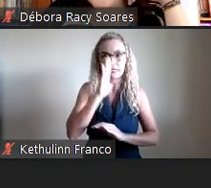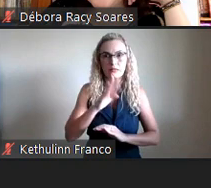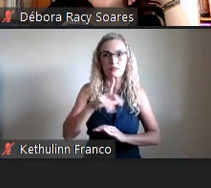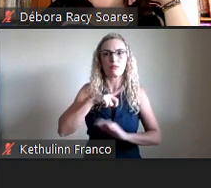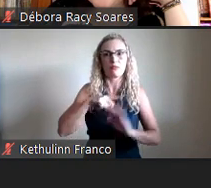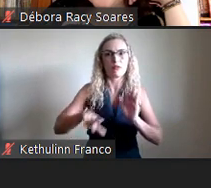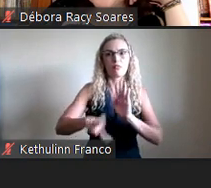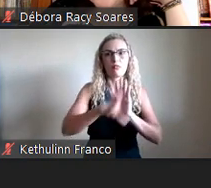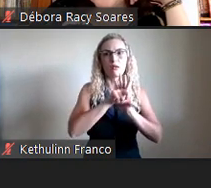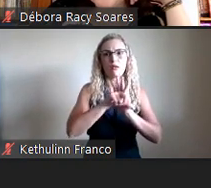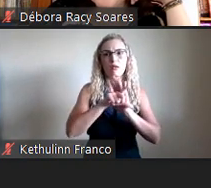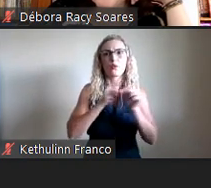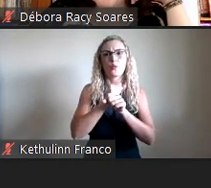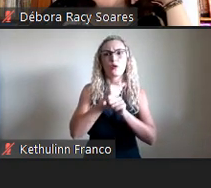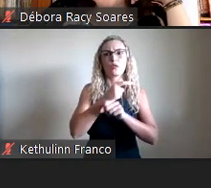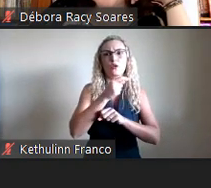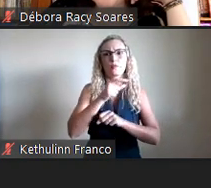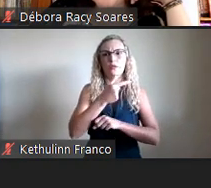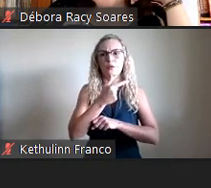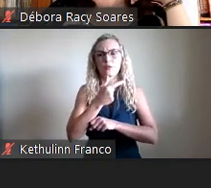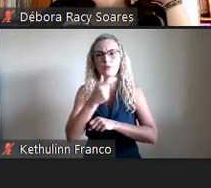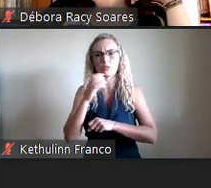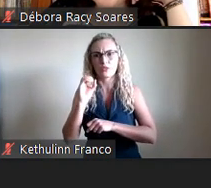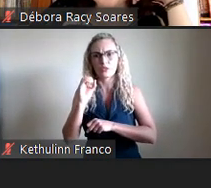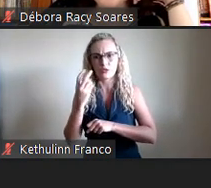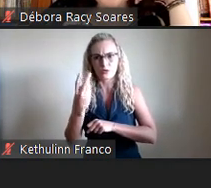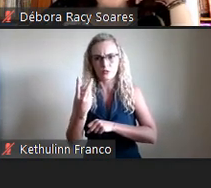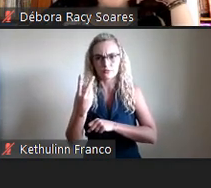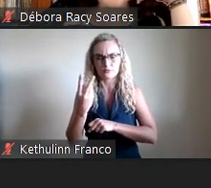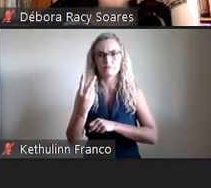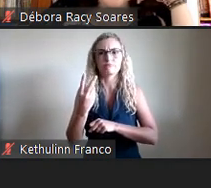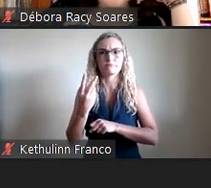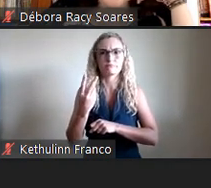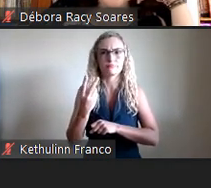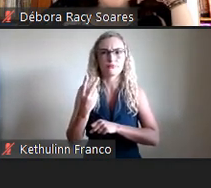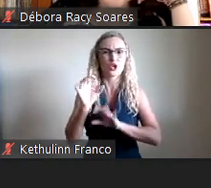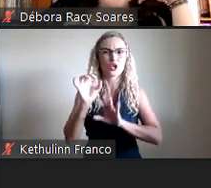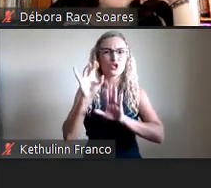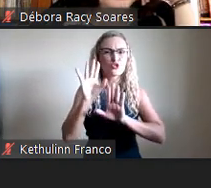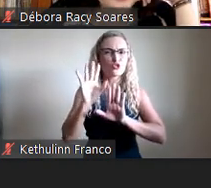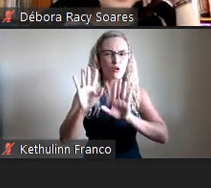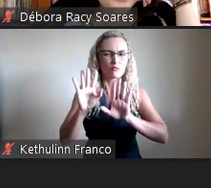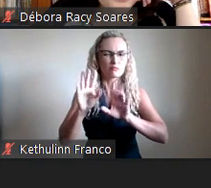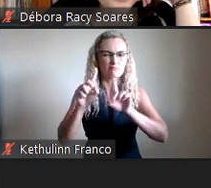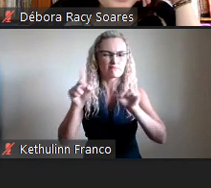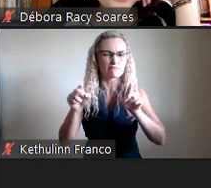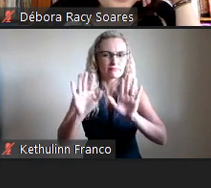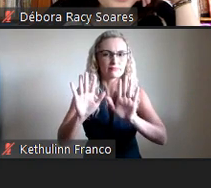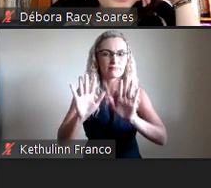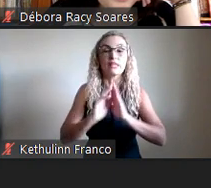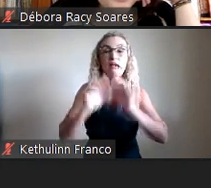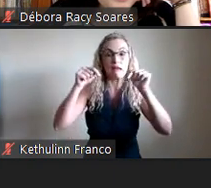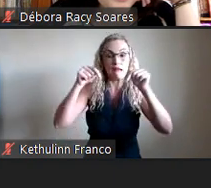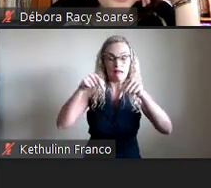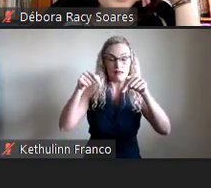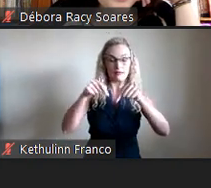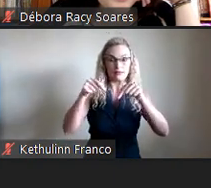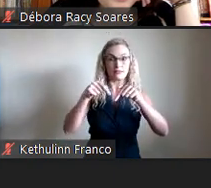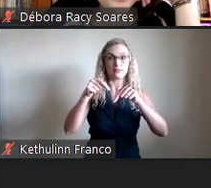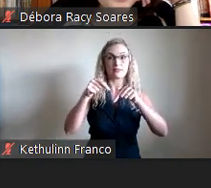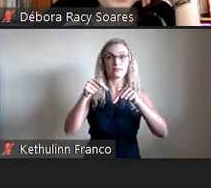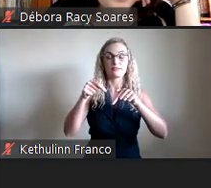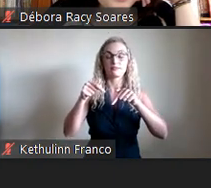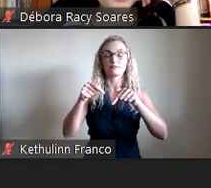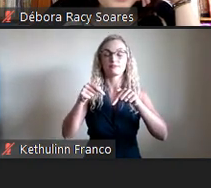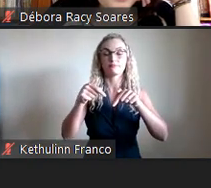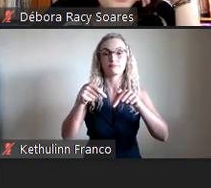e vale até fazer um parêntese aqui, que a língua de sinais no Brasil, ela não é